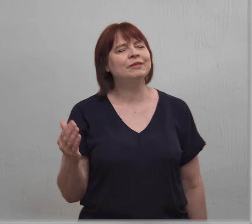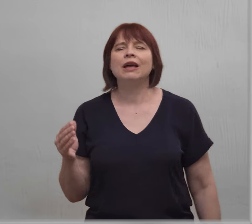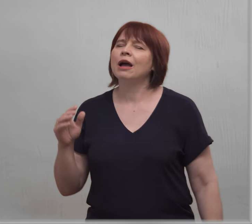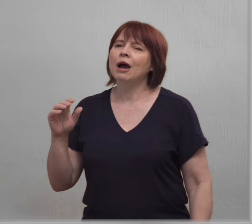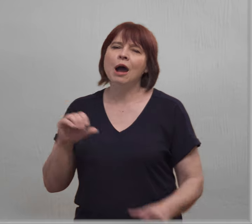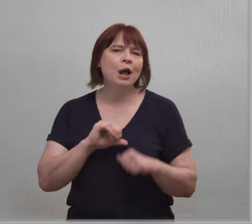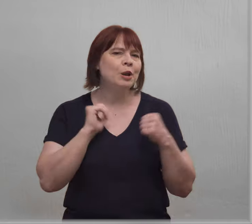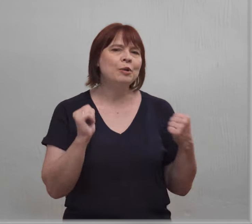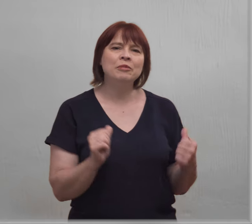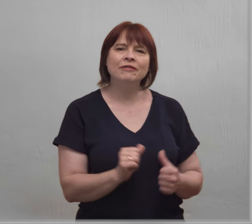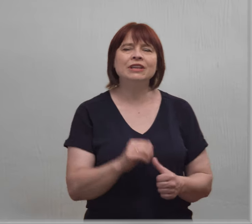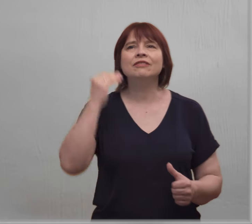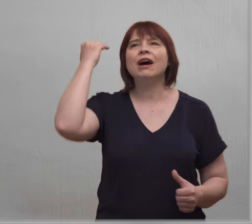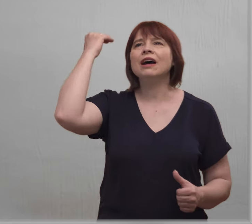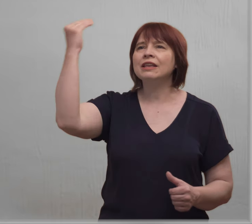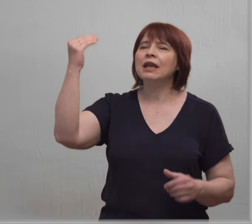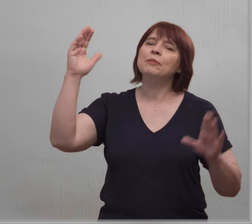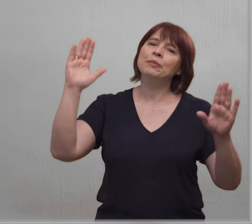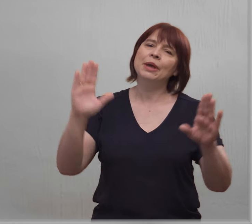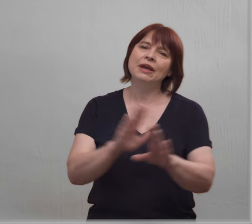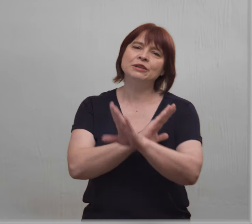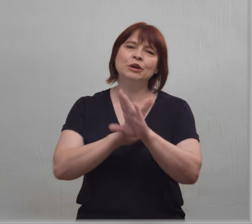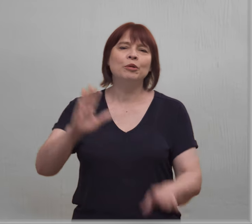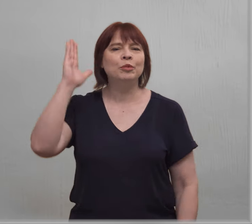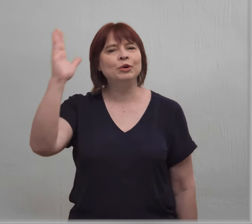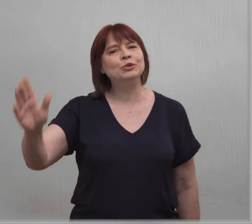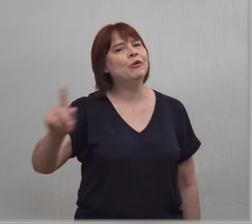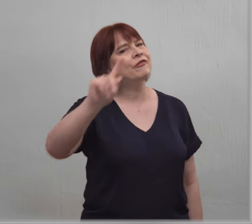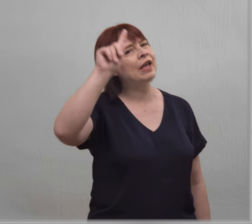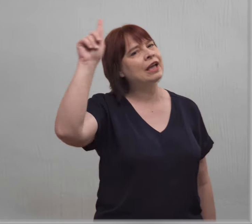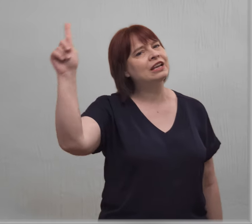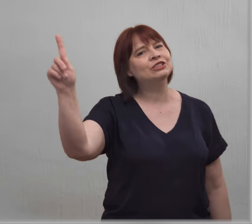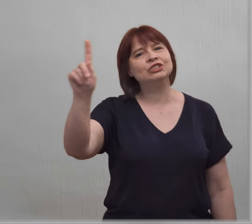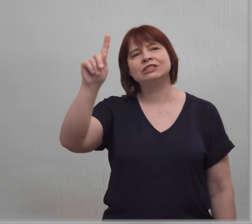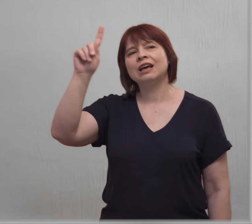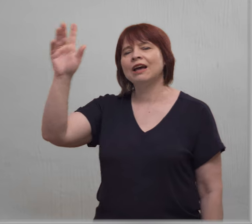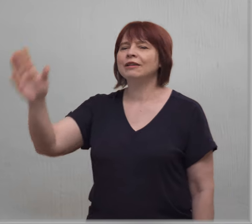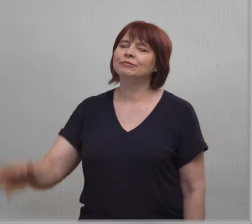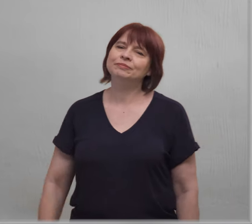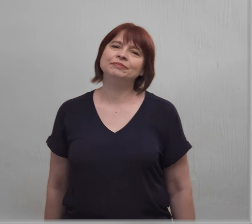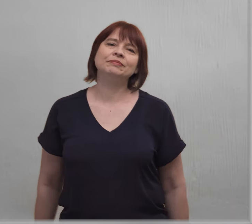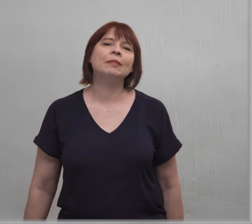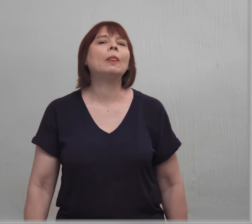твоей, о любви твоей петь буду вечно,